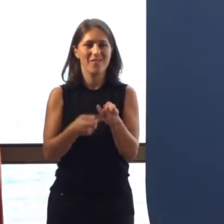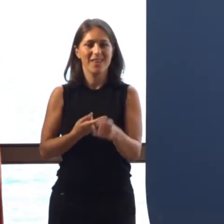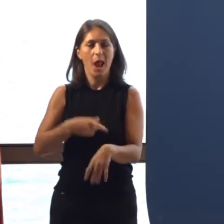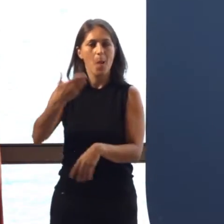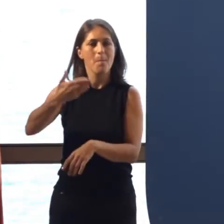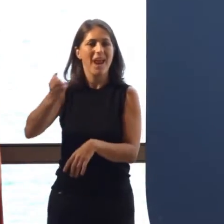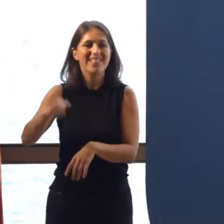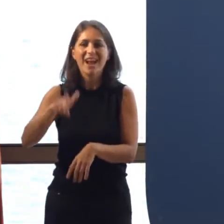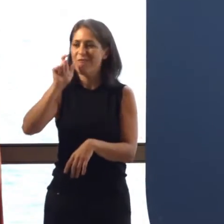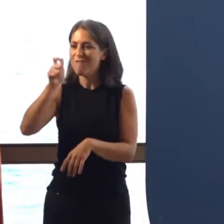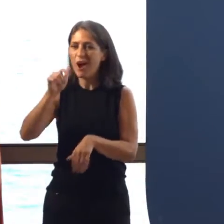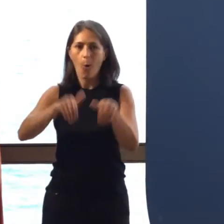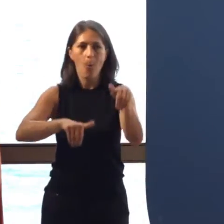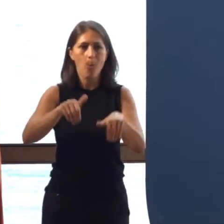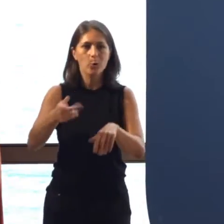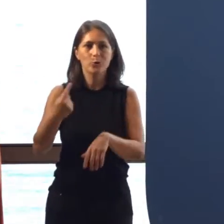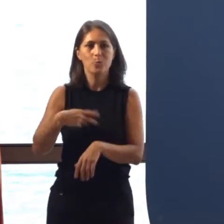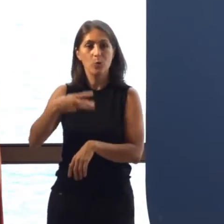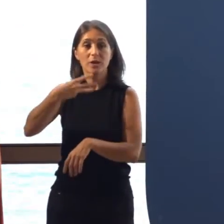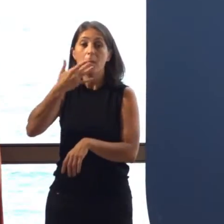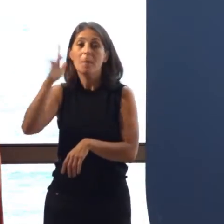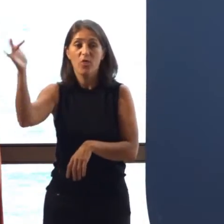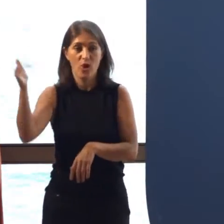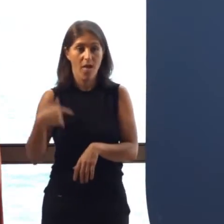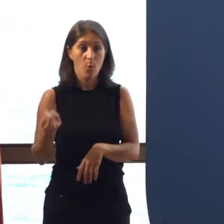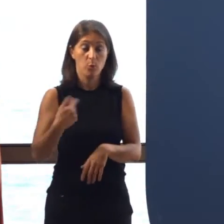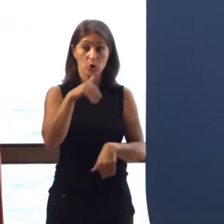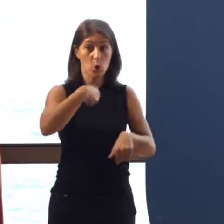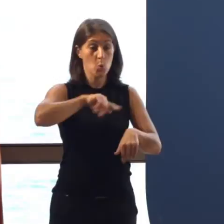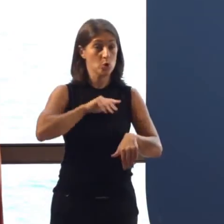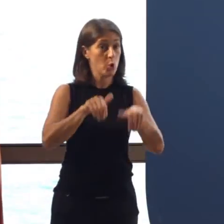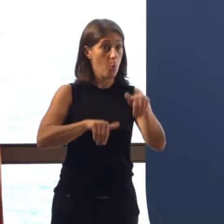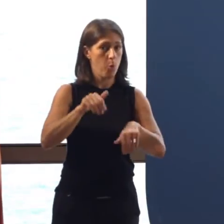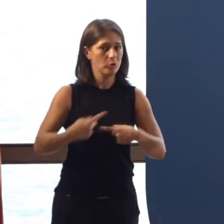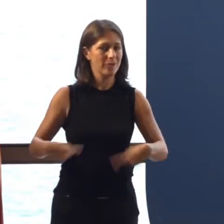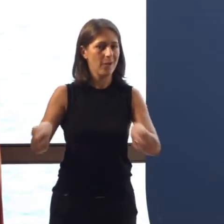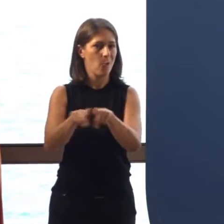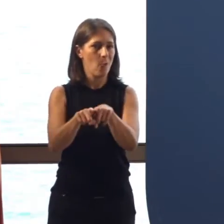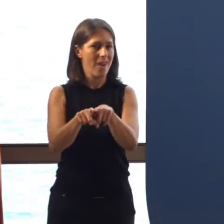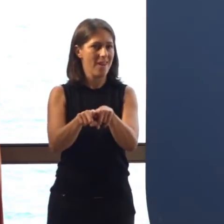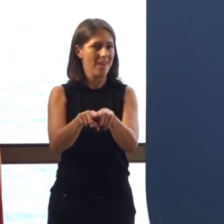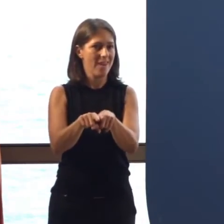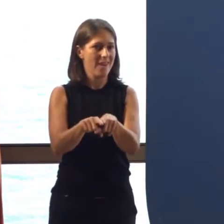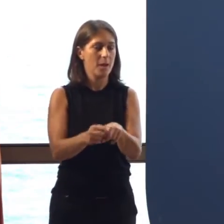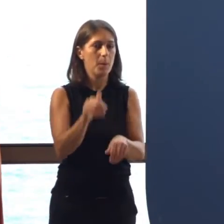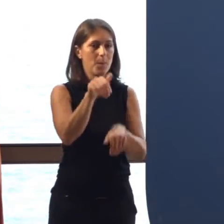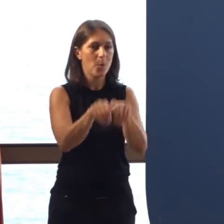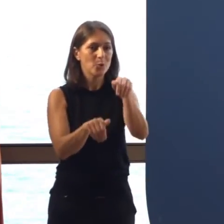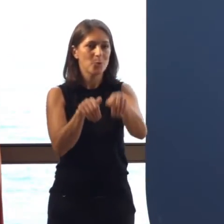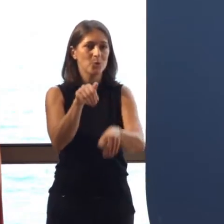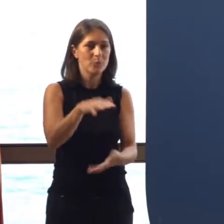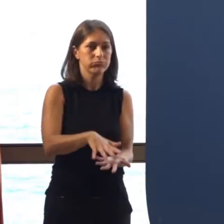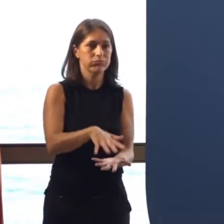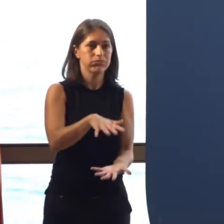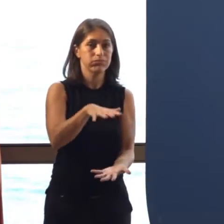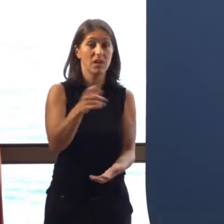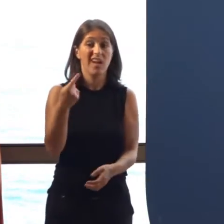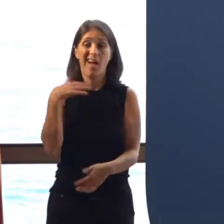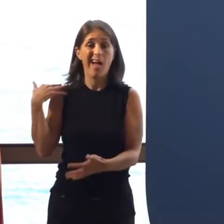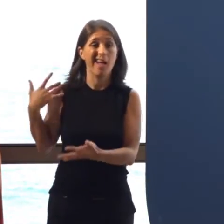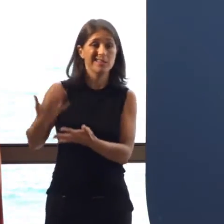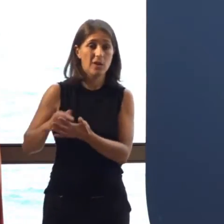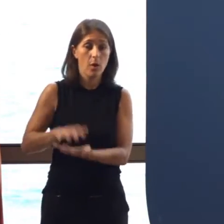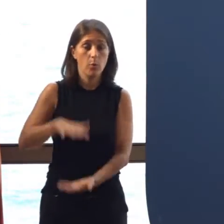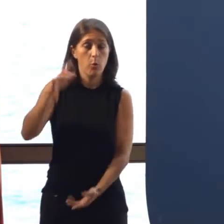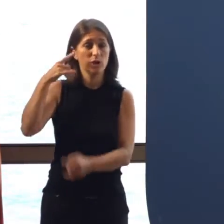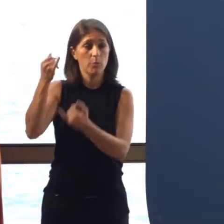o voto de Feijóo, que o voto de Marcial, que tantos e tantos votos que hasta agora lle serviron a eles para